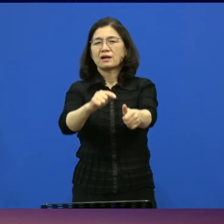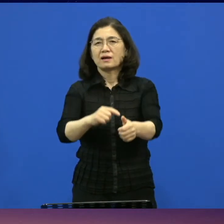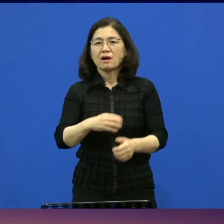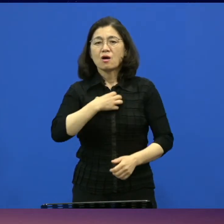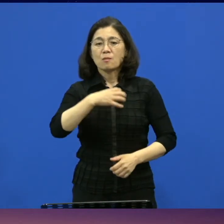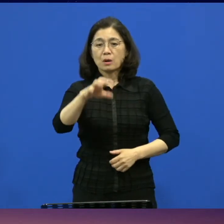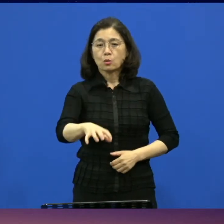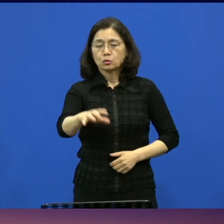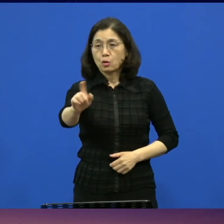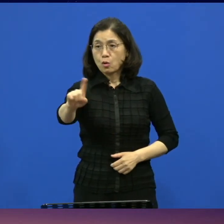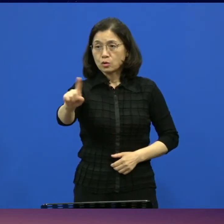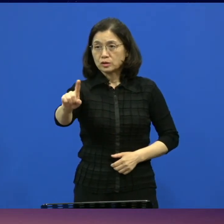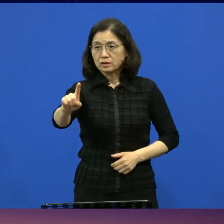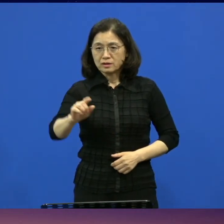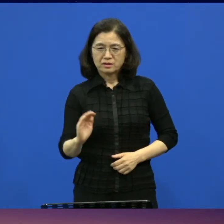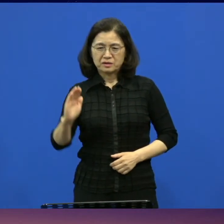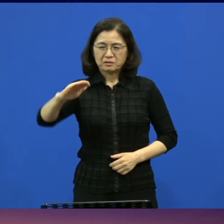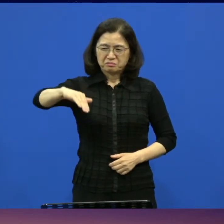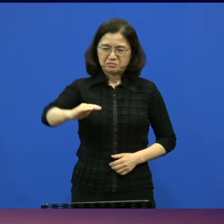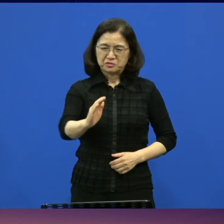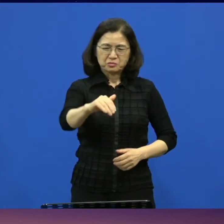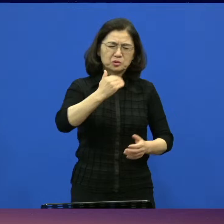어떤 곳이죠? 고르지 않는 땅이라는 거예요.